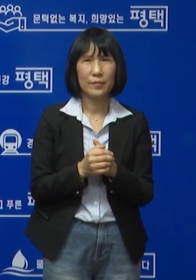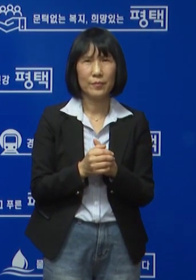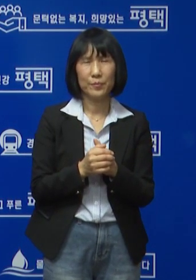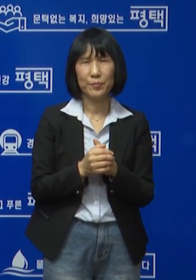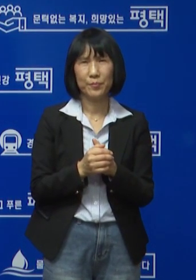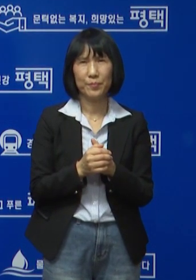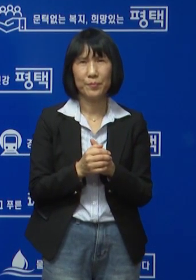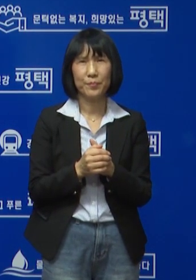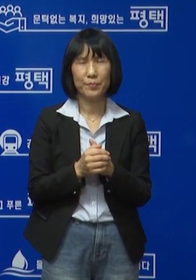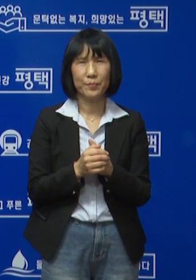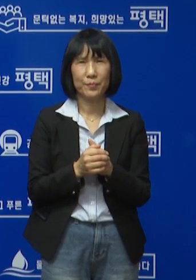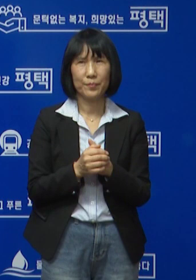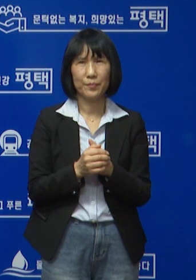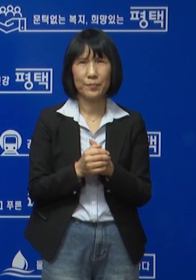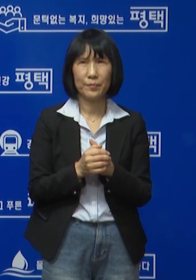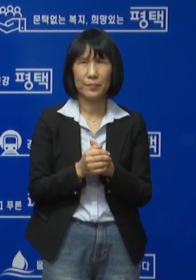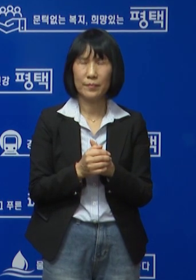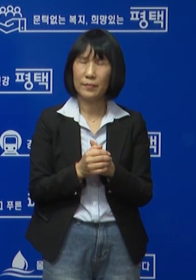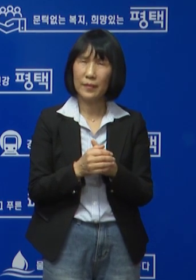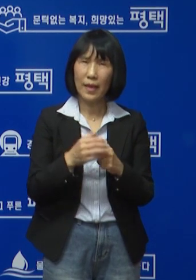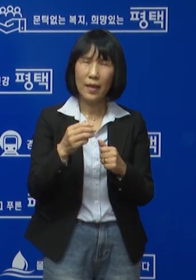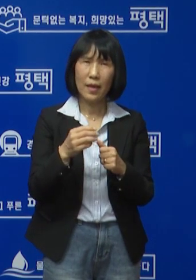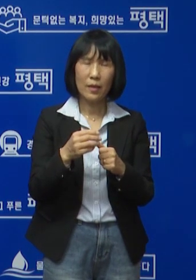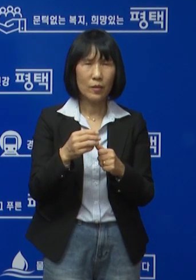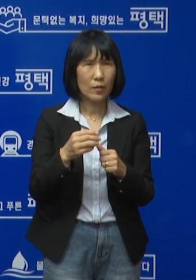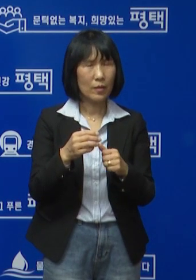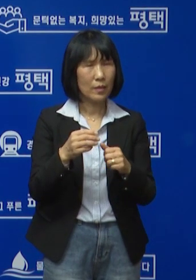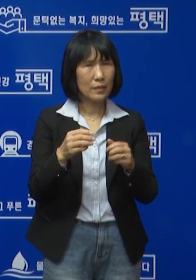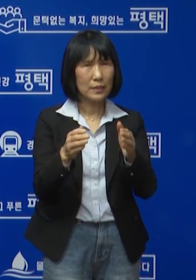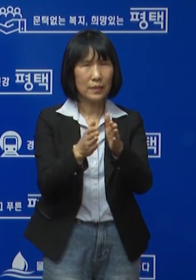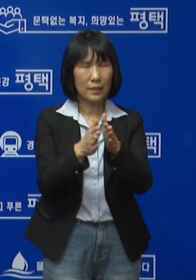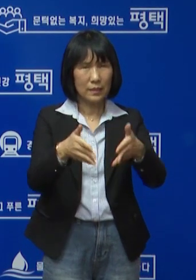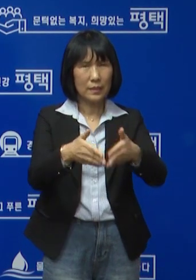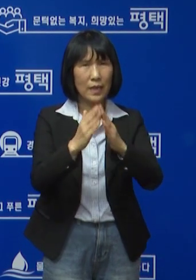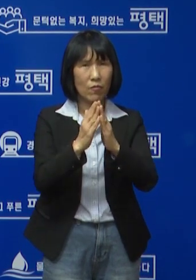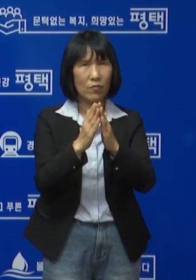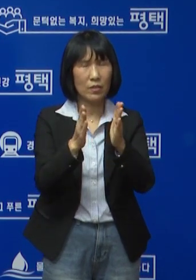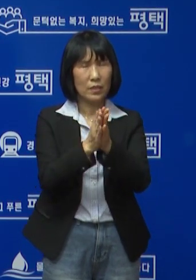구성해서 사업을 추진할 계획으로 한 2030년 정도 뭐 건립할 그런 계획을 갖고 있습니다.